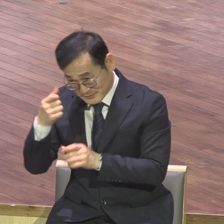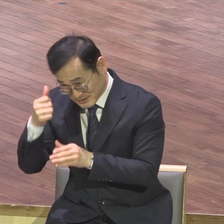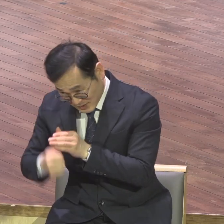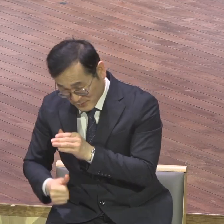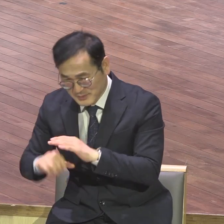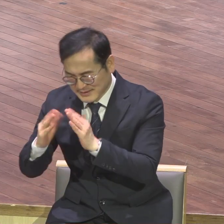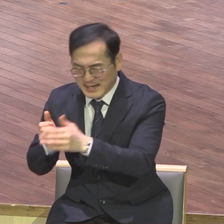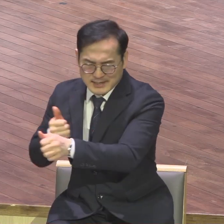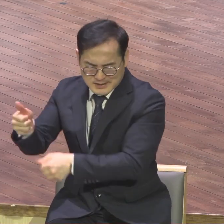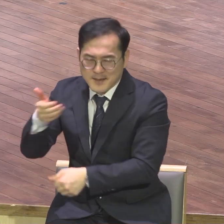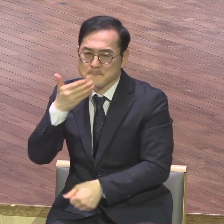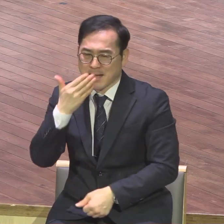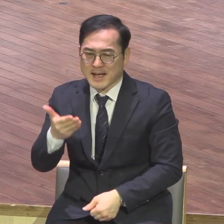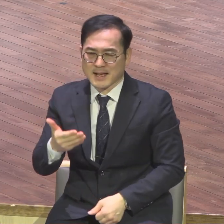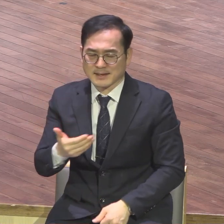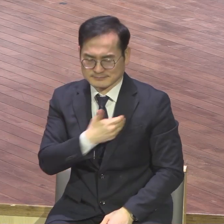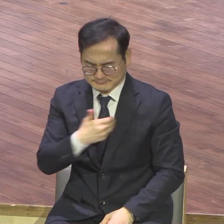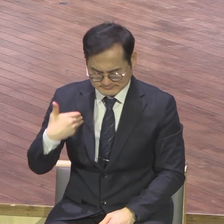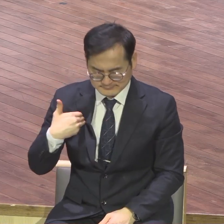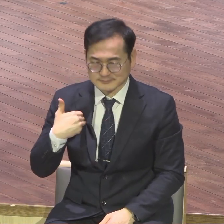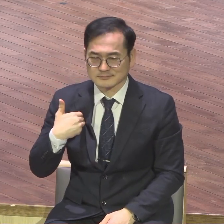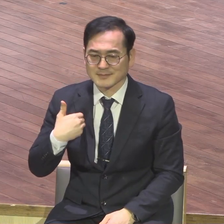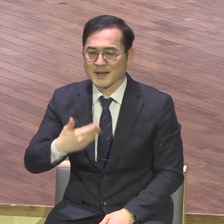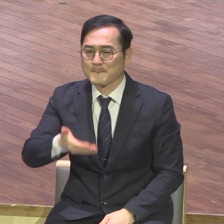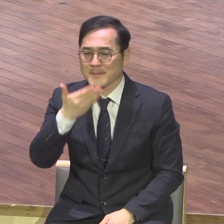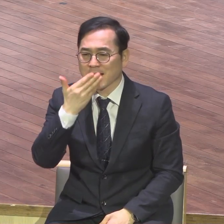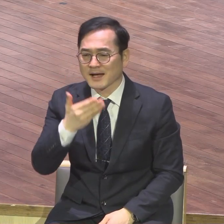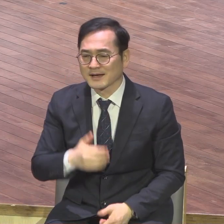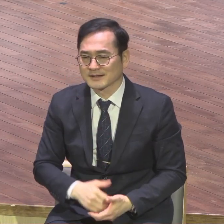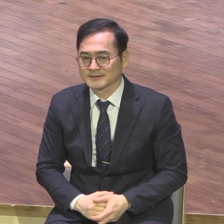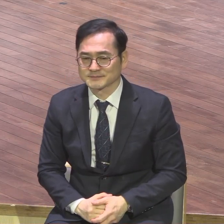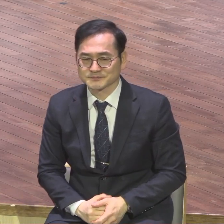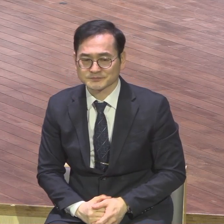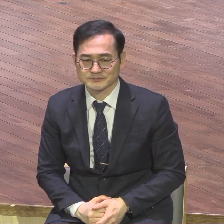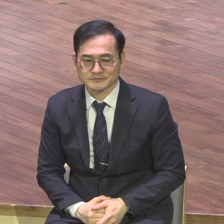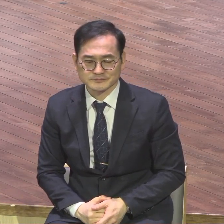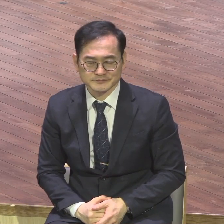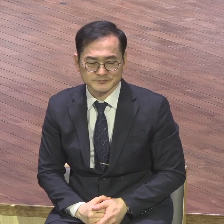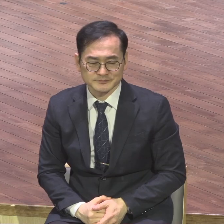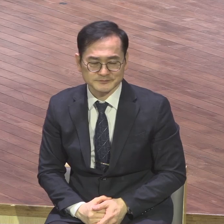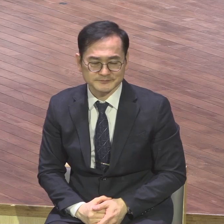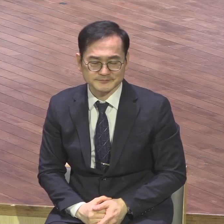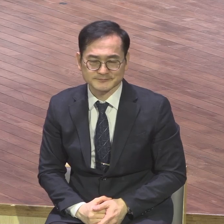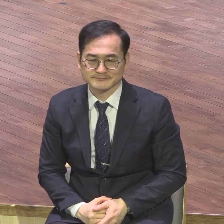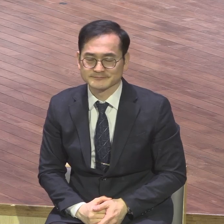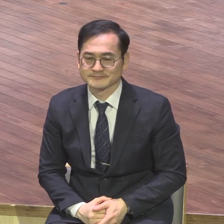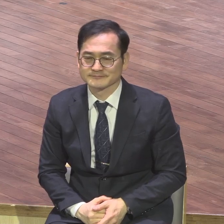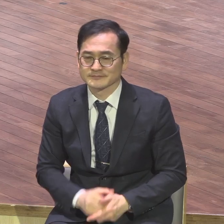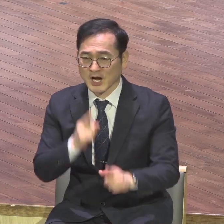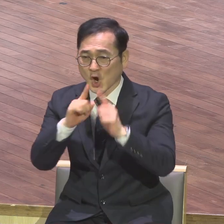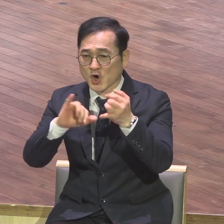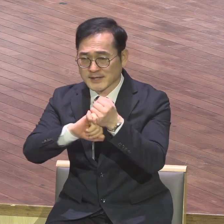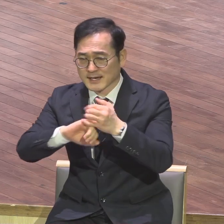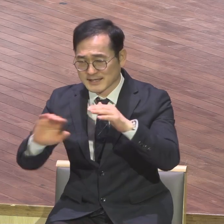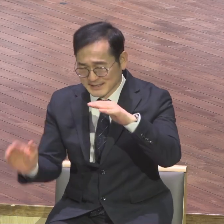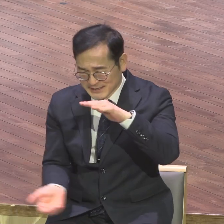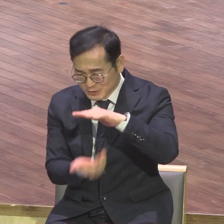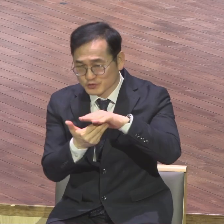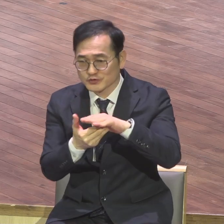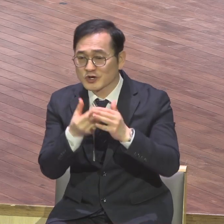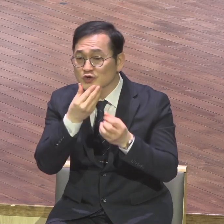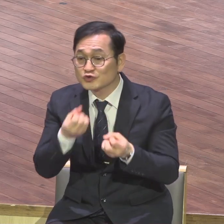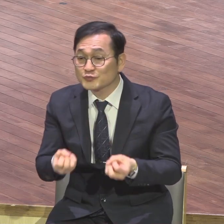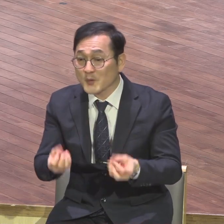못할 사역하게 하지 않으시고, 감당할 수 있는 것만 주신다. 하나님이 함께 하십니다. 그래서 언약 성취의 축복을